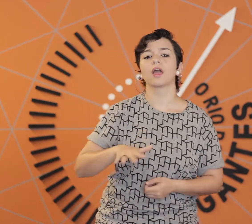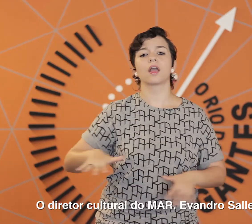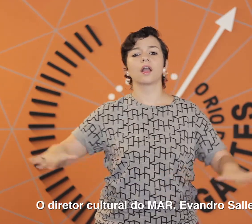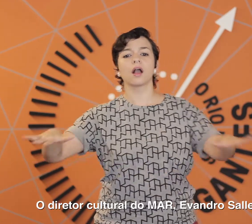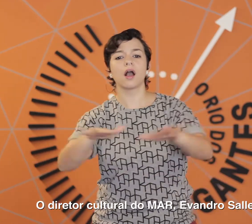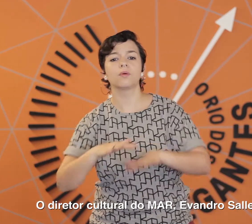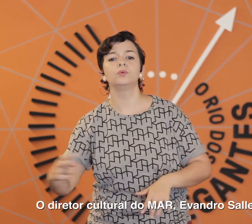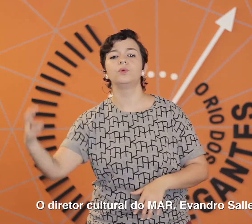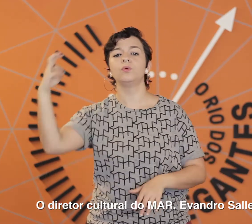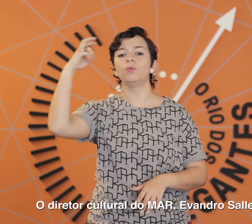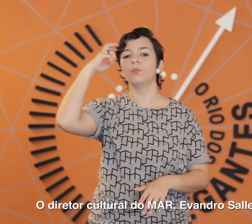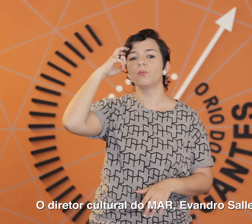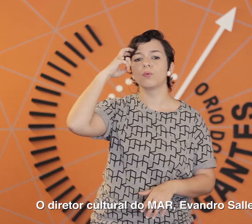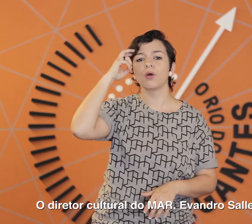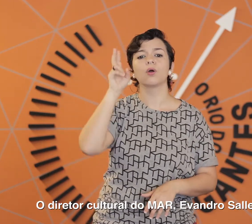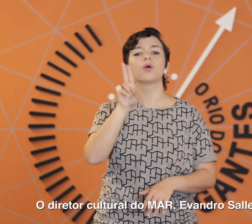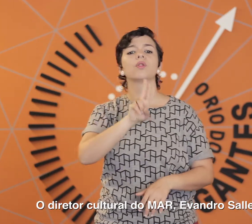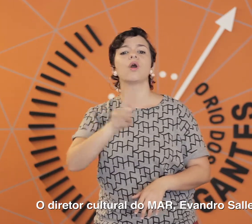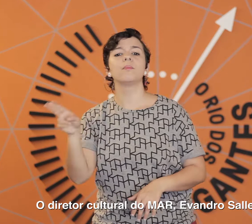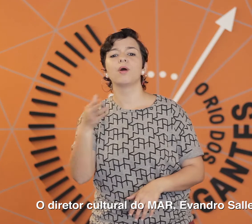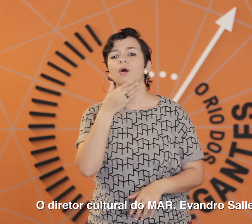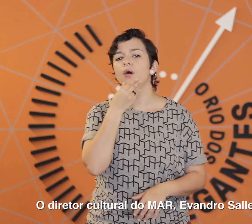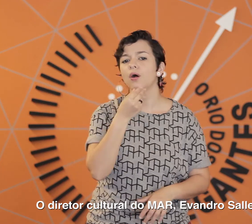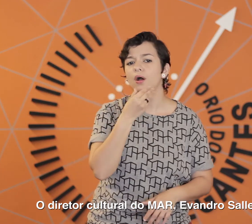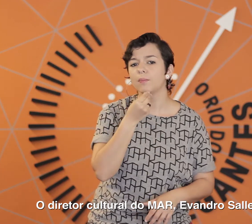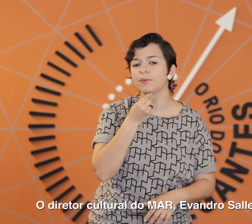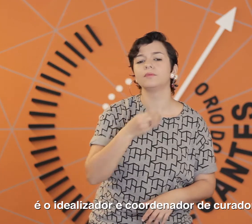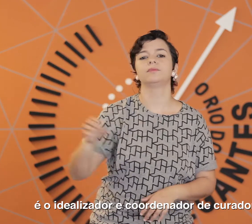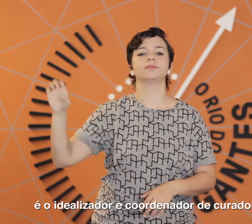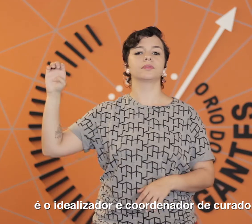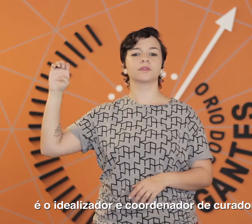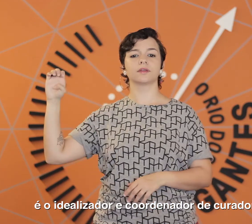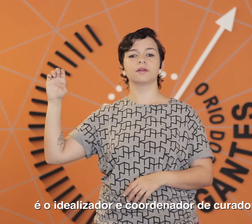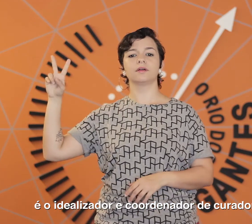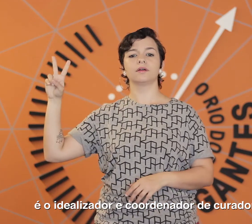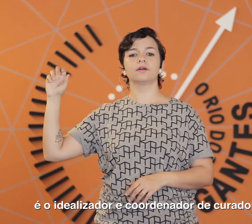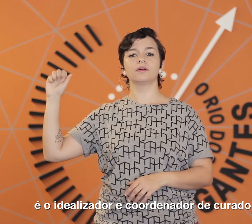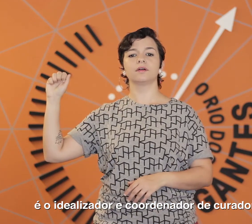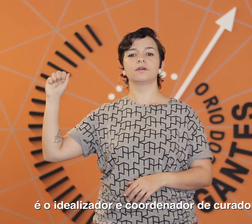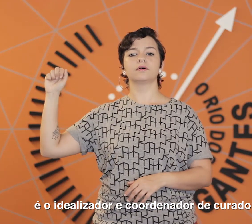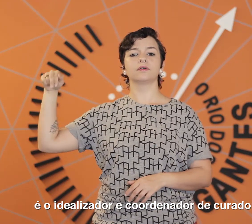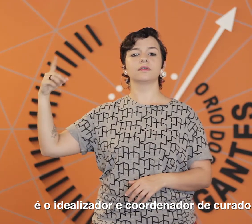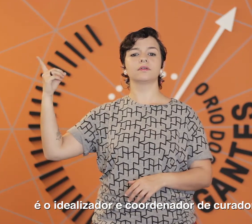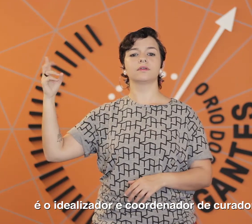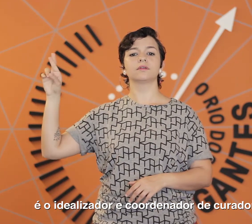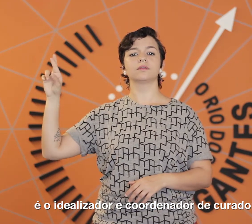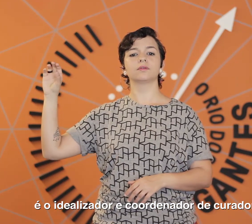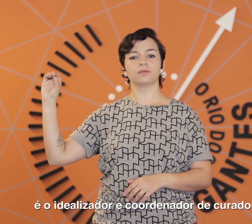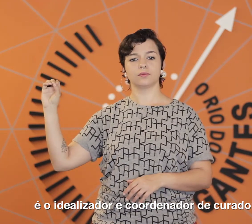O diretor cultural do Mar, Evandro Salles, é o idealizador e coordenador de